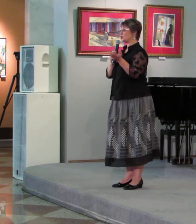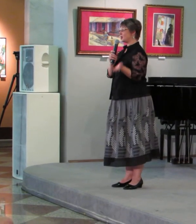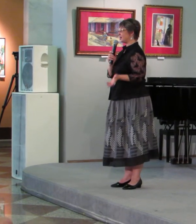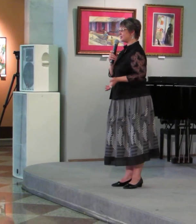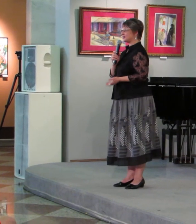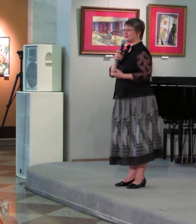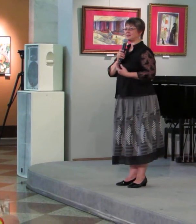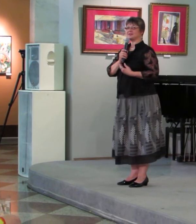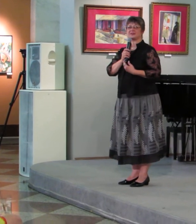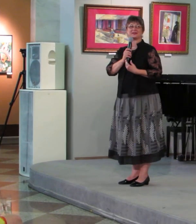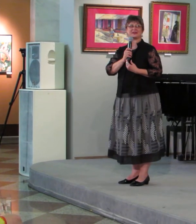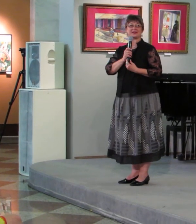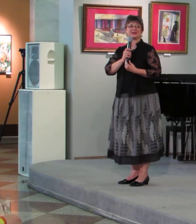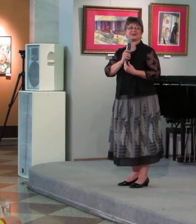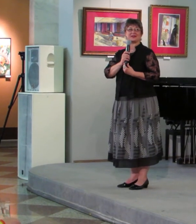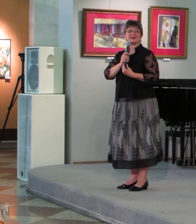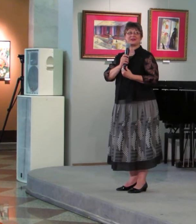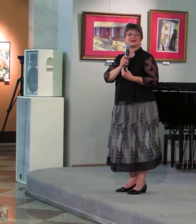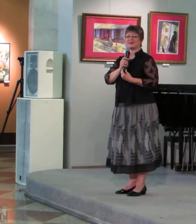возможность здесь все даже называть,